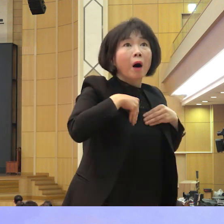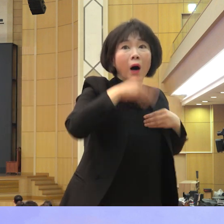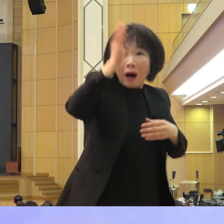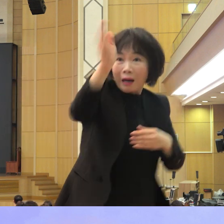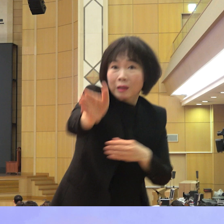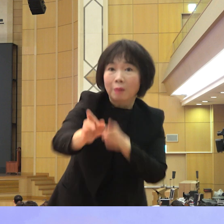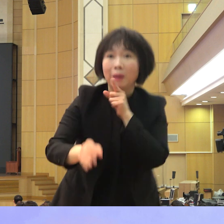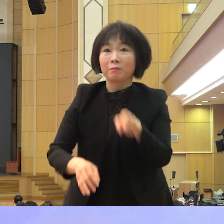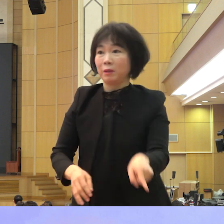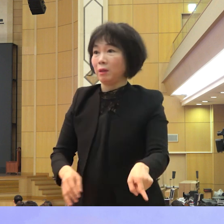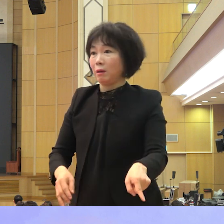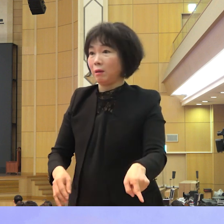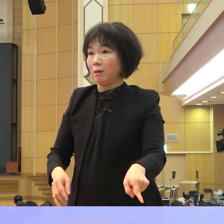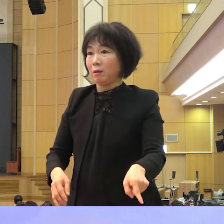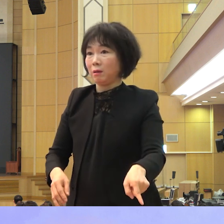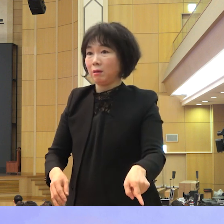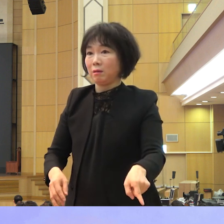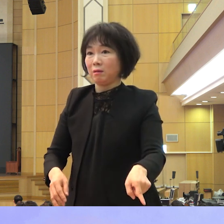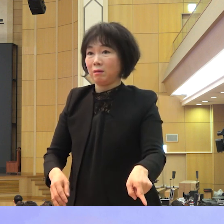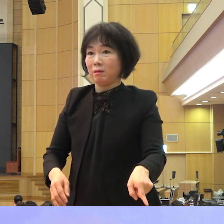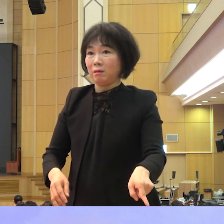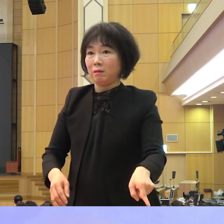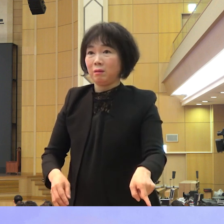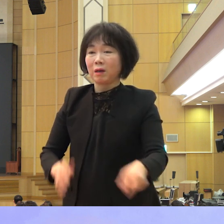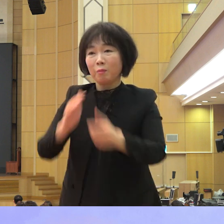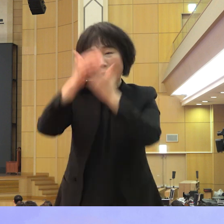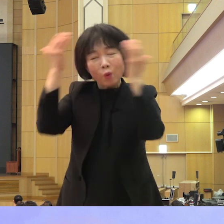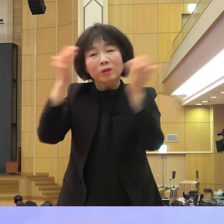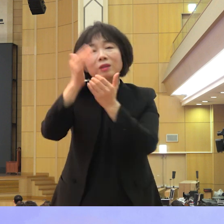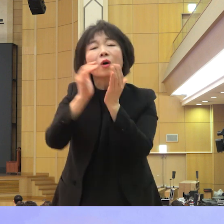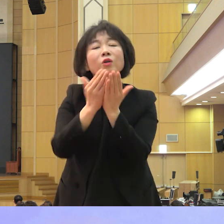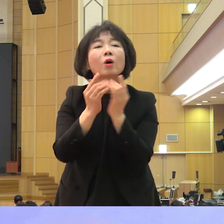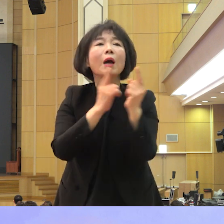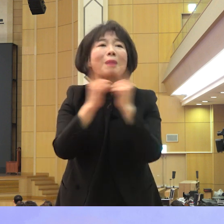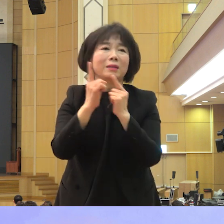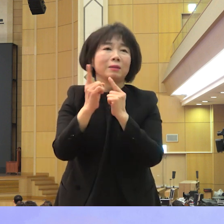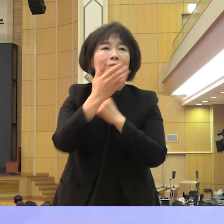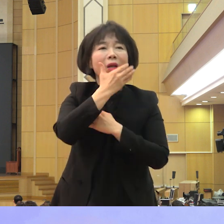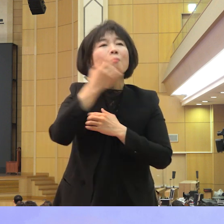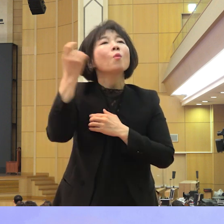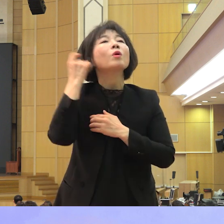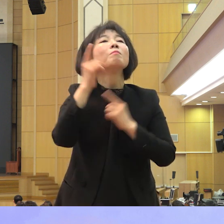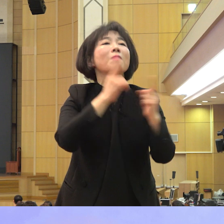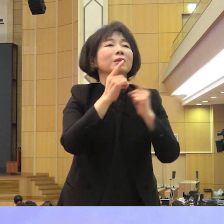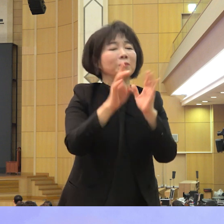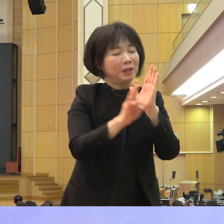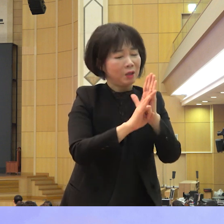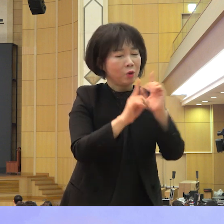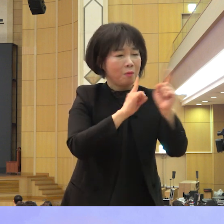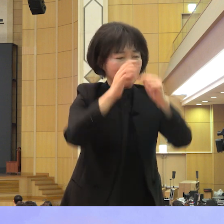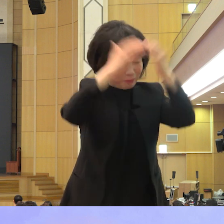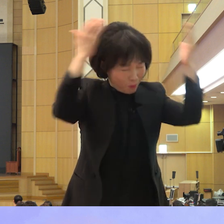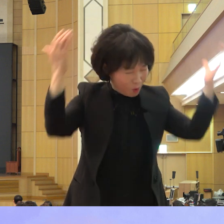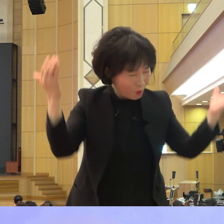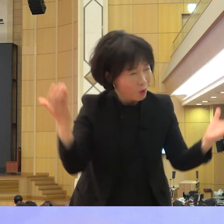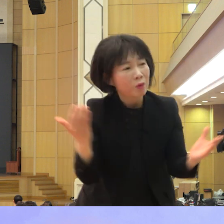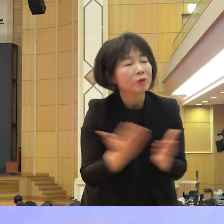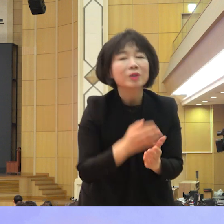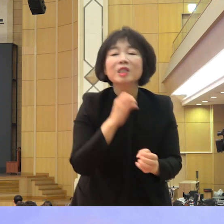이제 성경 말씀이 율법의 말씀이든 복음의 말씀이든 계시록 말씀이든